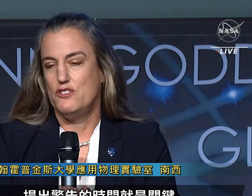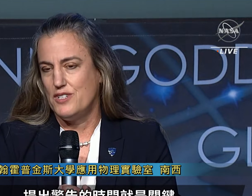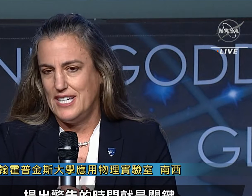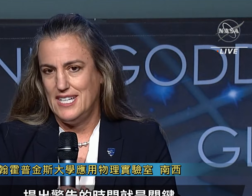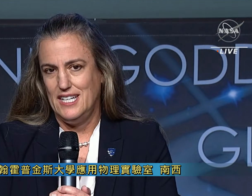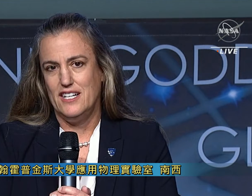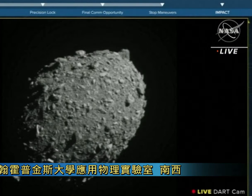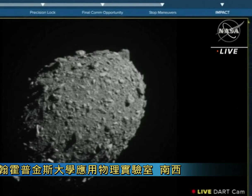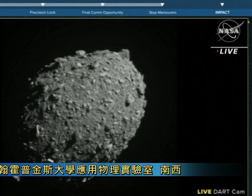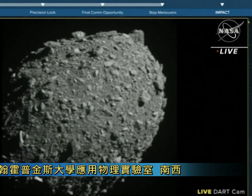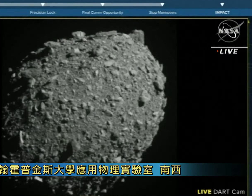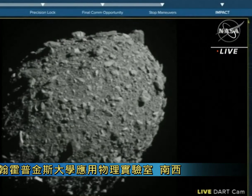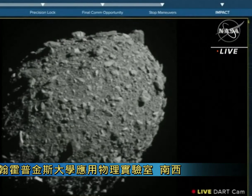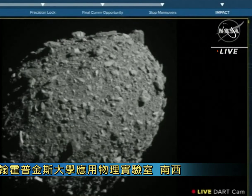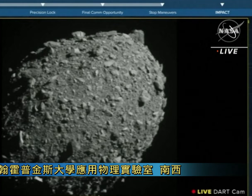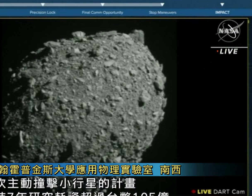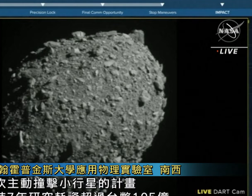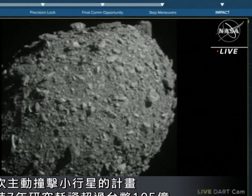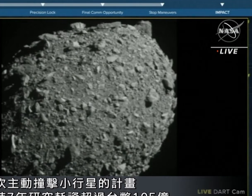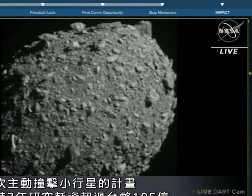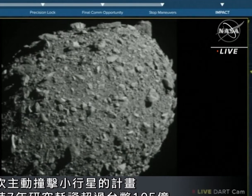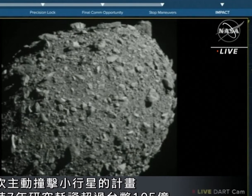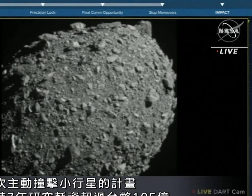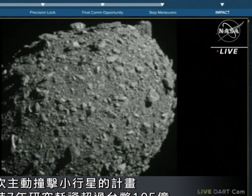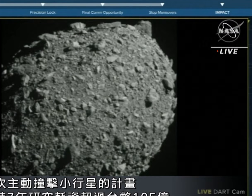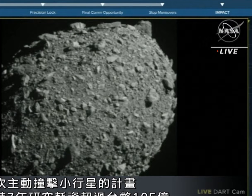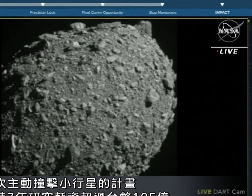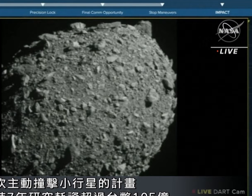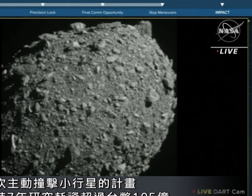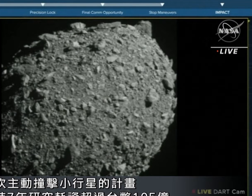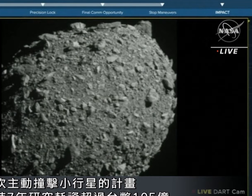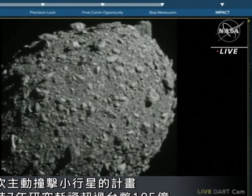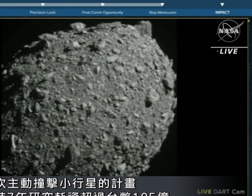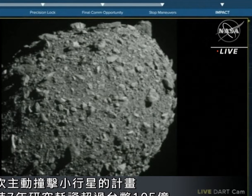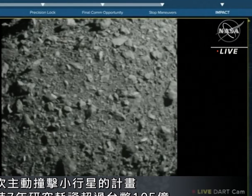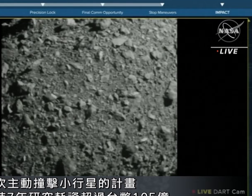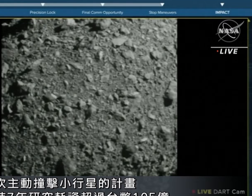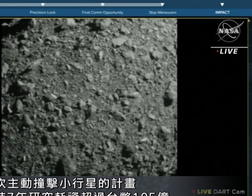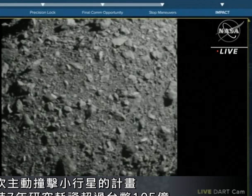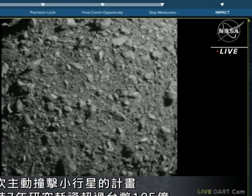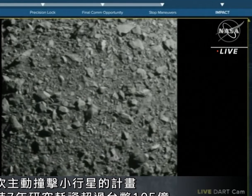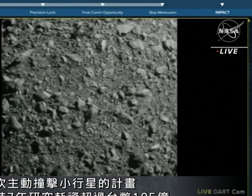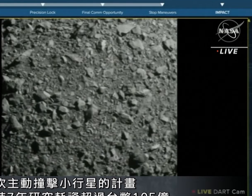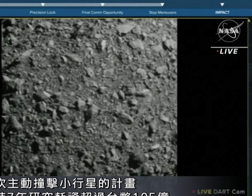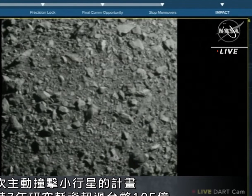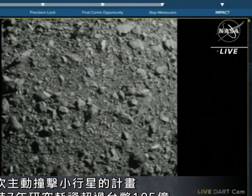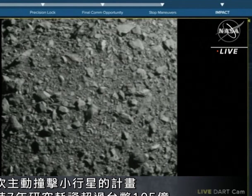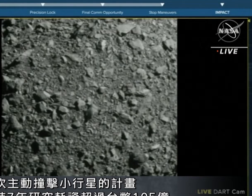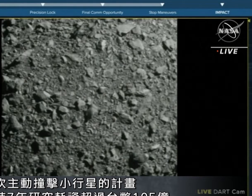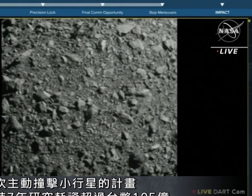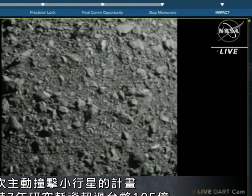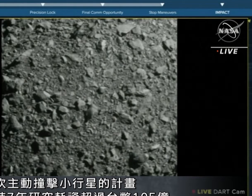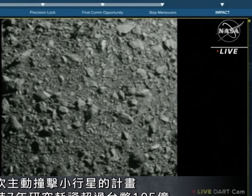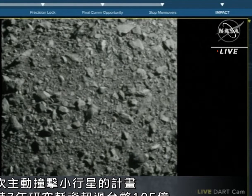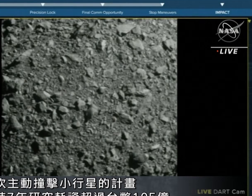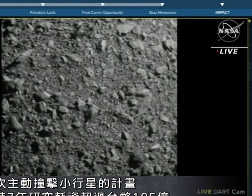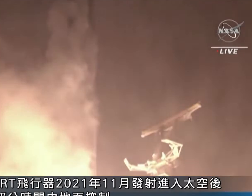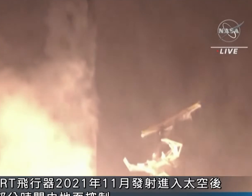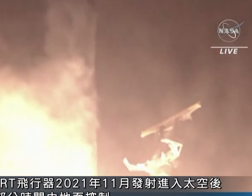really key here. 这次主动撞击小行星的计划费时7年研究，耗资超过台币105亿。DART 飞行